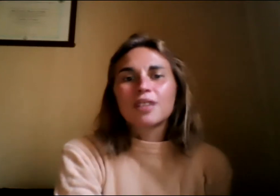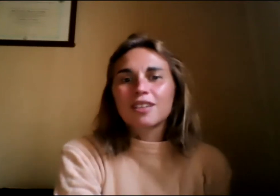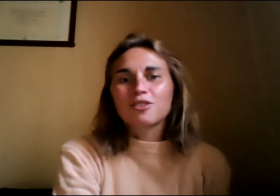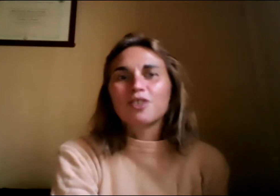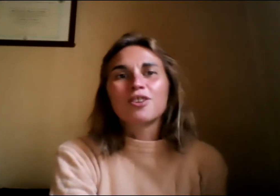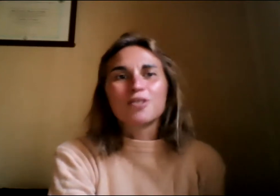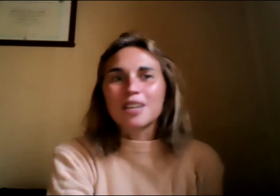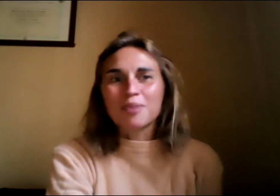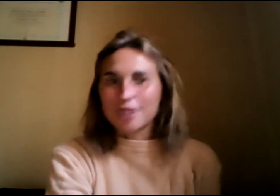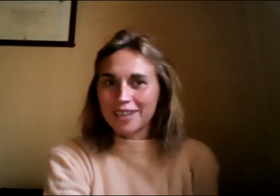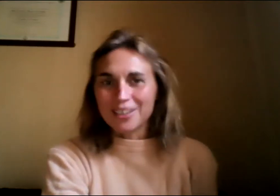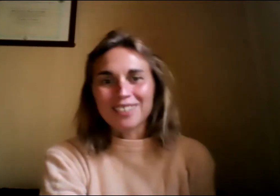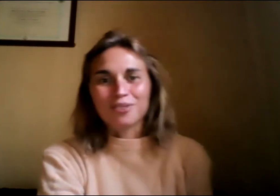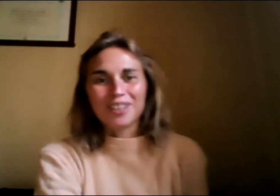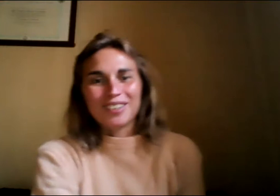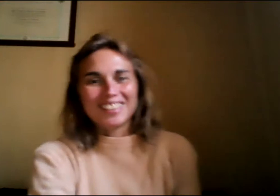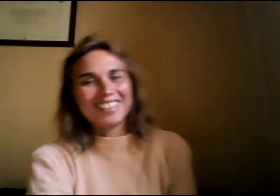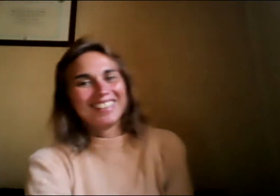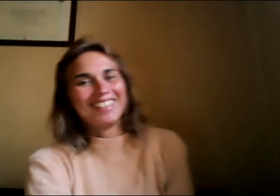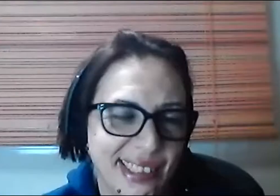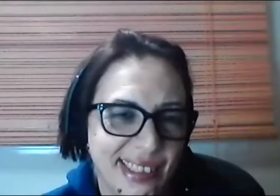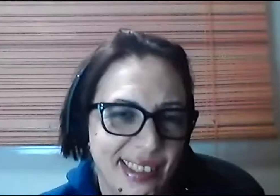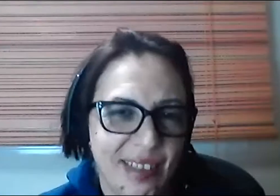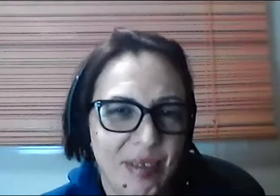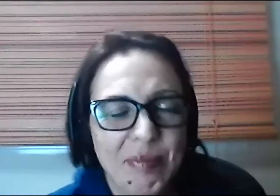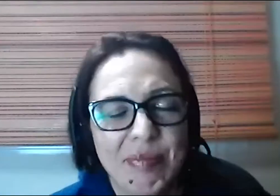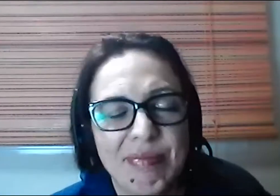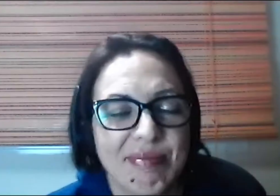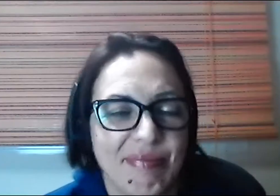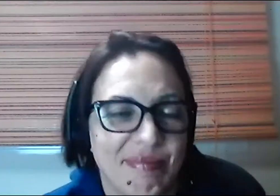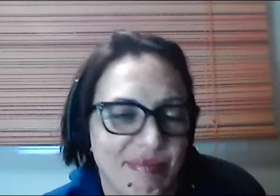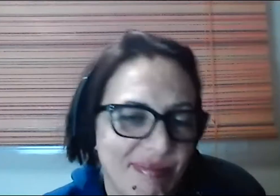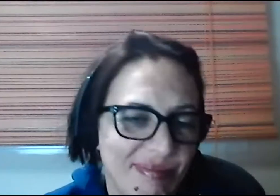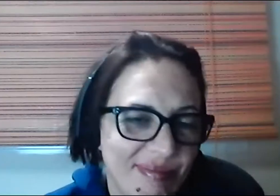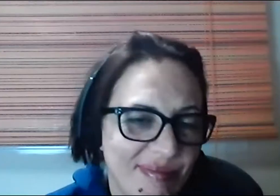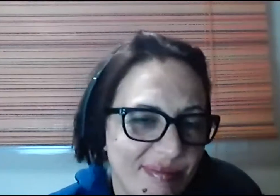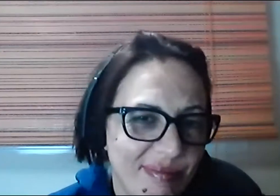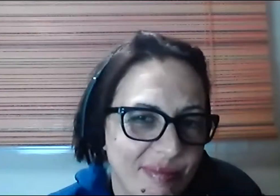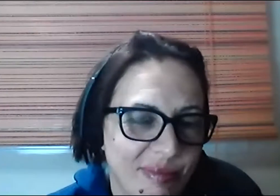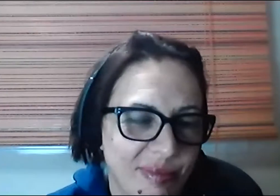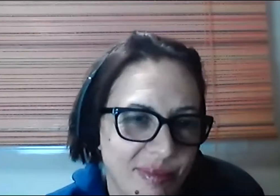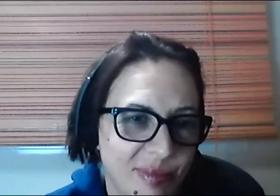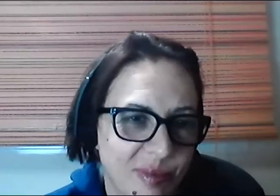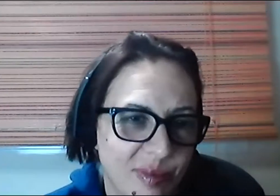Bueno, esto de que María pregunte, yo de verdad que os lo digo que no estaba preparado, ¿eh? Que ha surgido así.